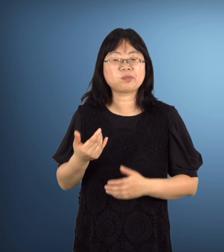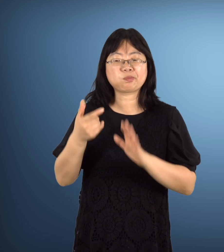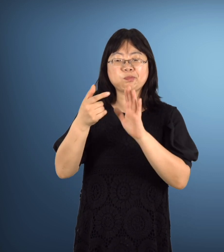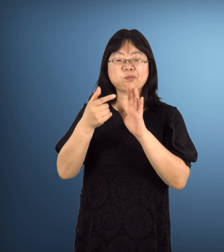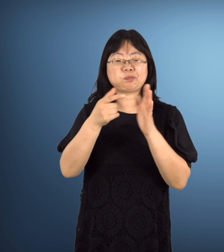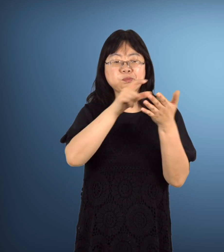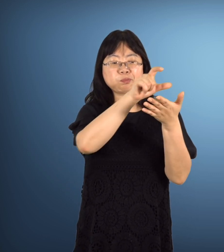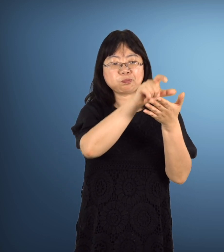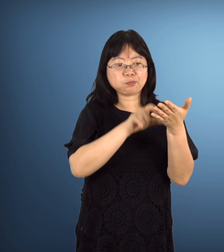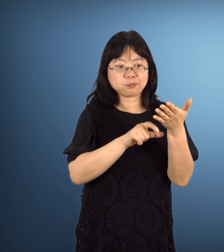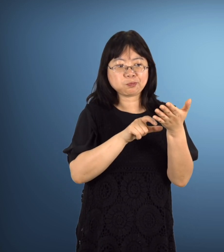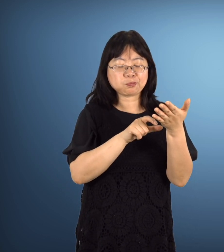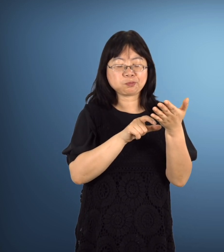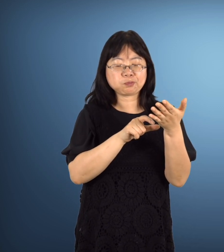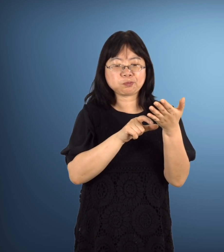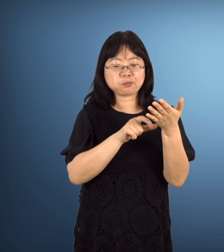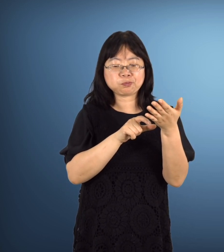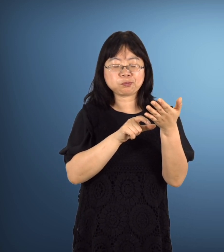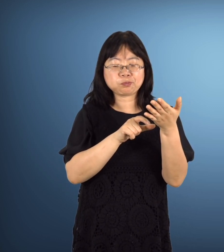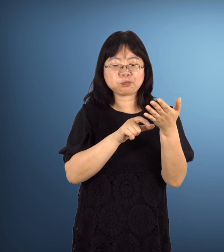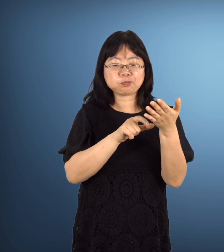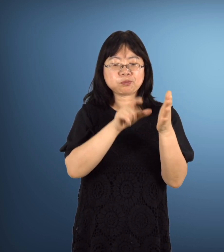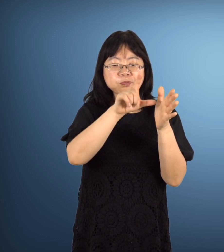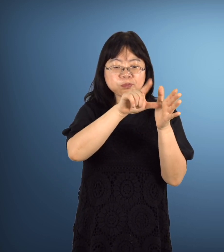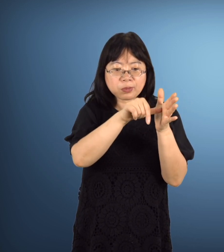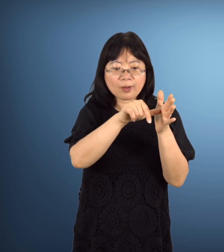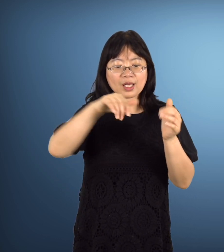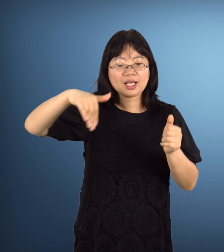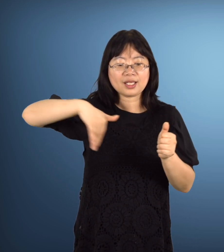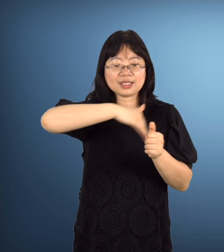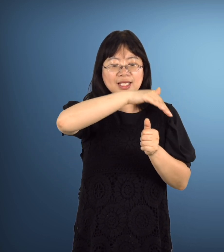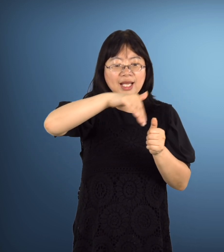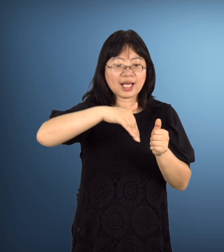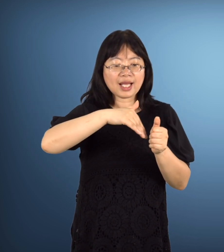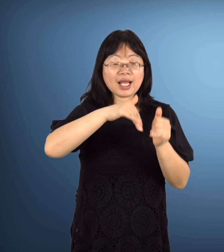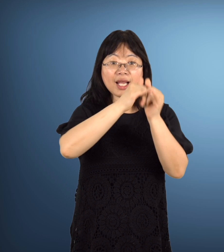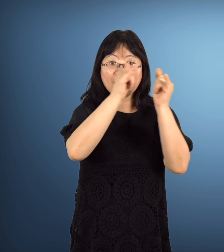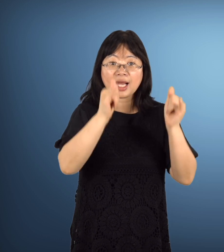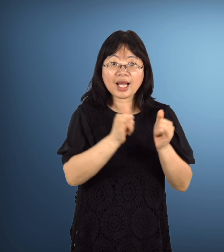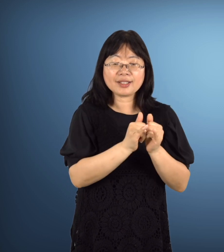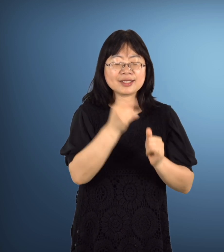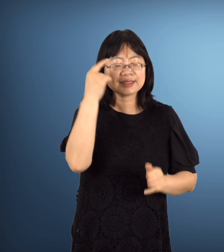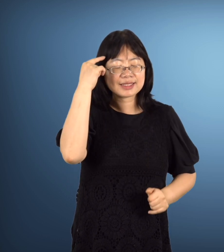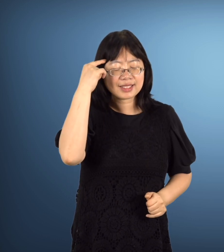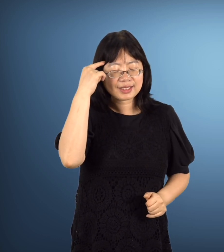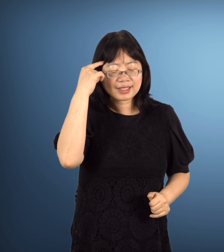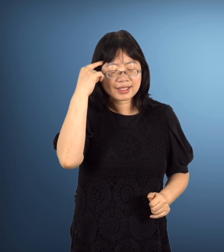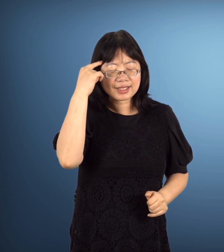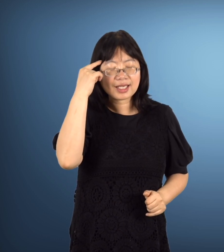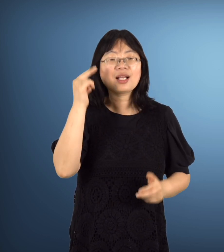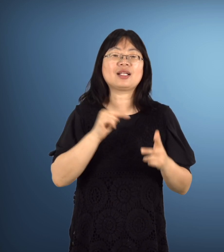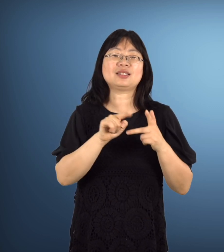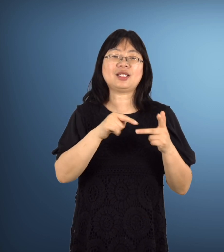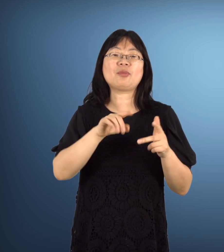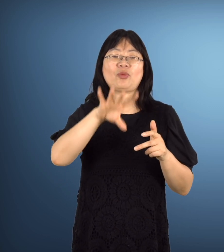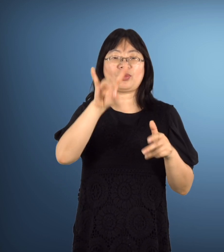기록에 기록되기까지의 그 당시 사회 사람들의 통념이라는 걸 이해하셔야 돼요.